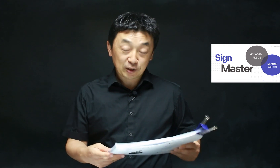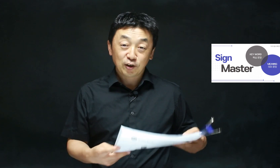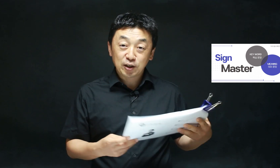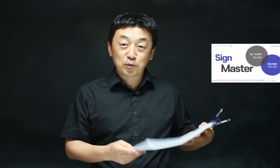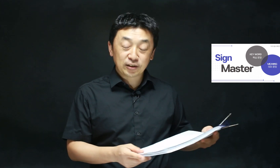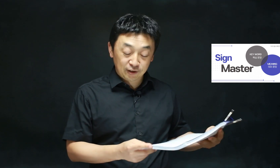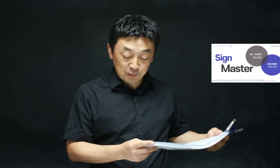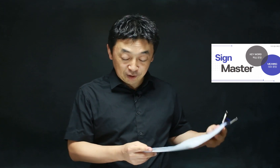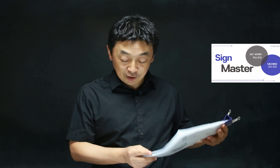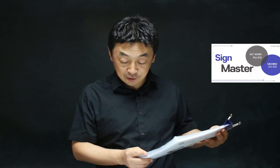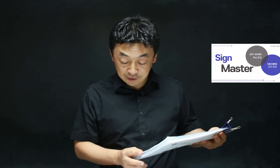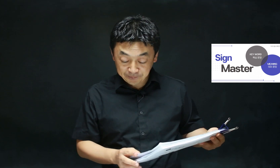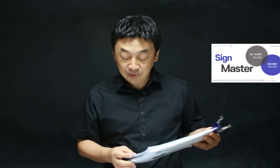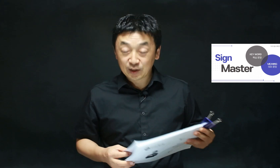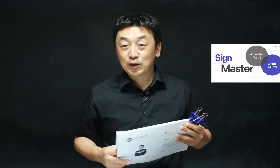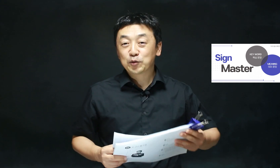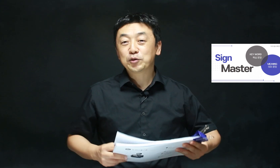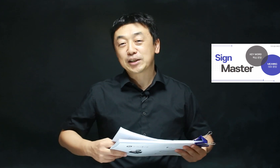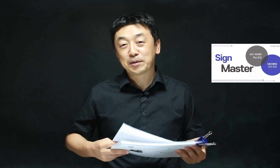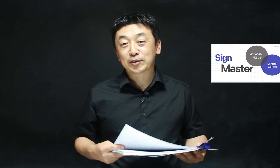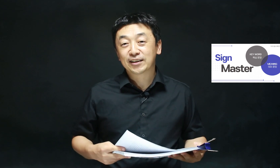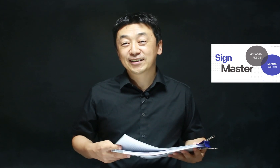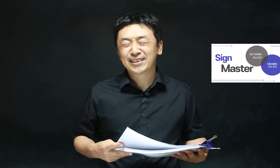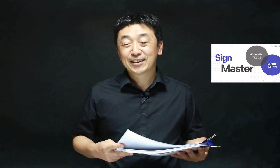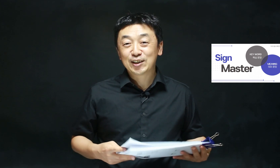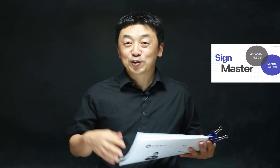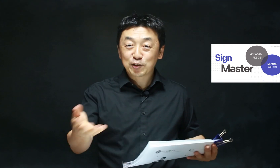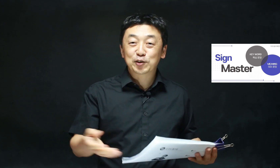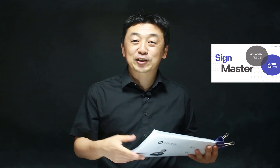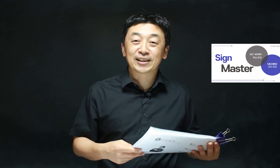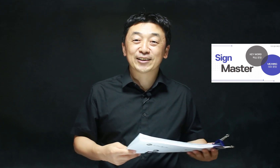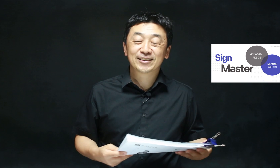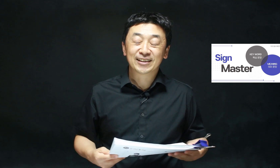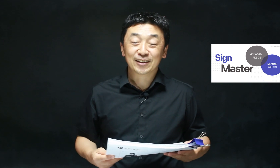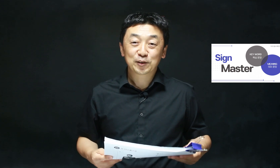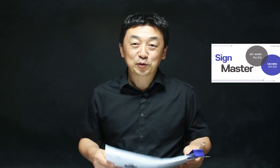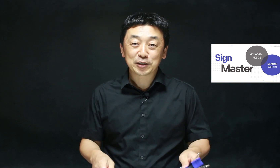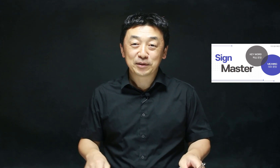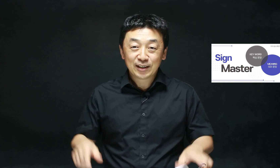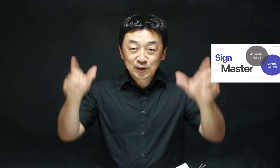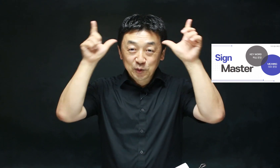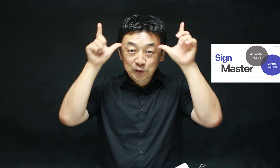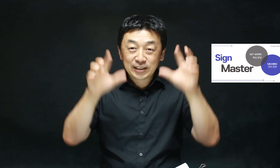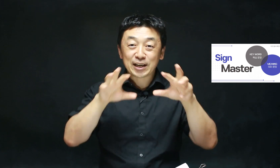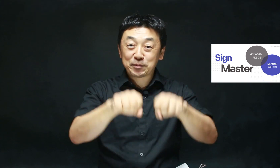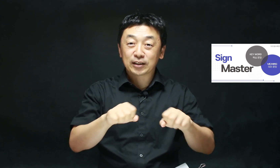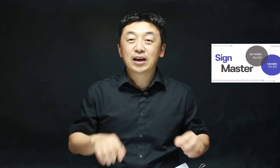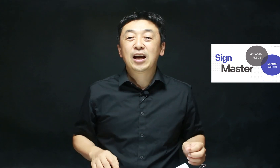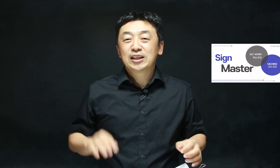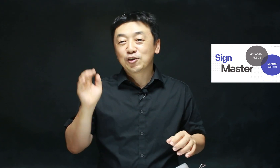여기에 뭐가 들어있냐면 이런 거죠. 소를 잡아먹다. 이런 거 수화로 어떻게 할까요? 네, 소를 잡아먹다. 이거는